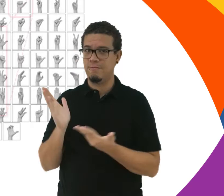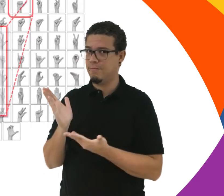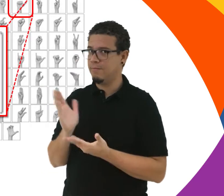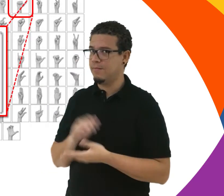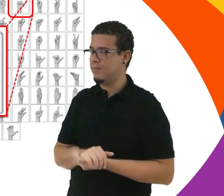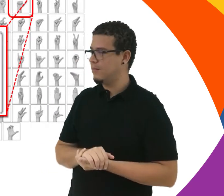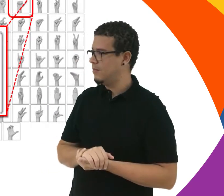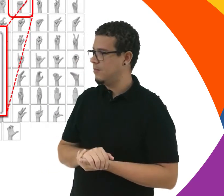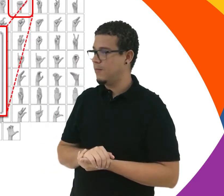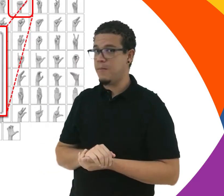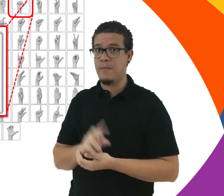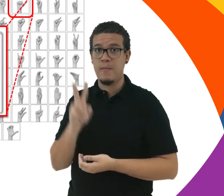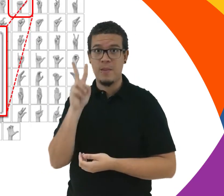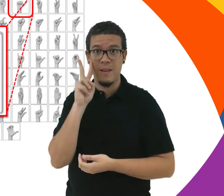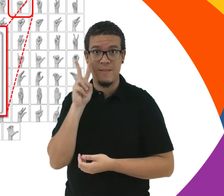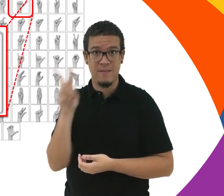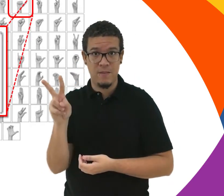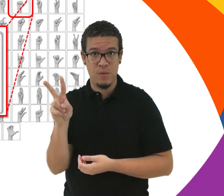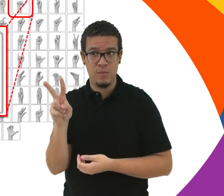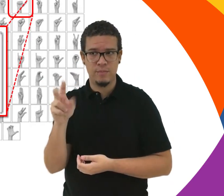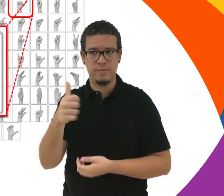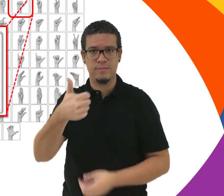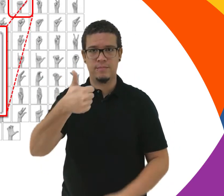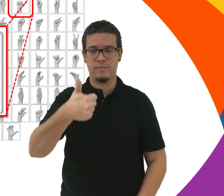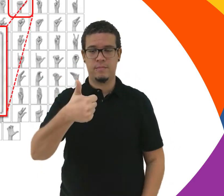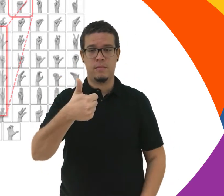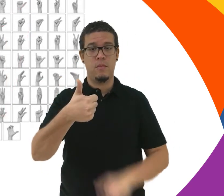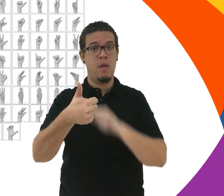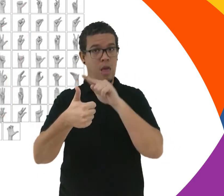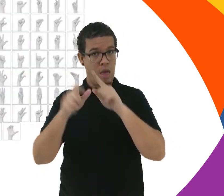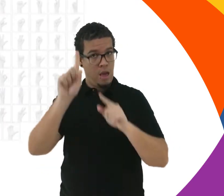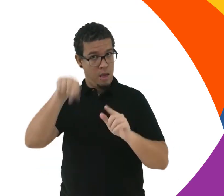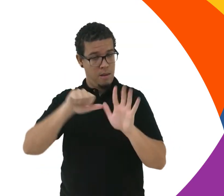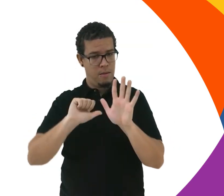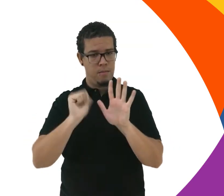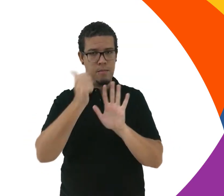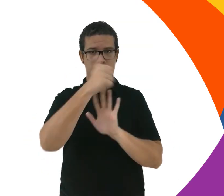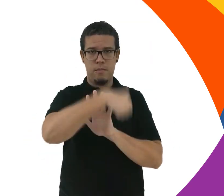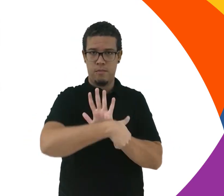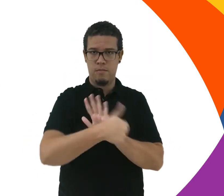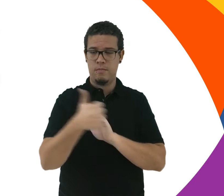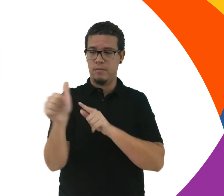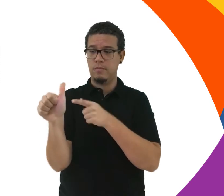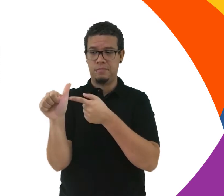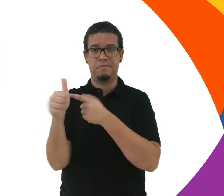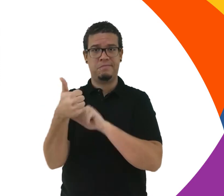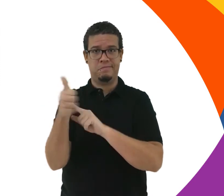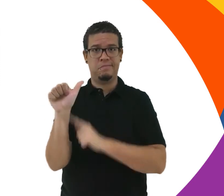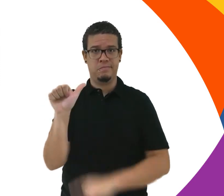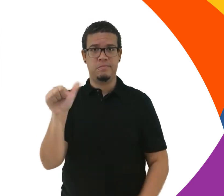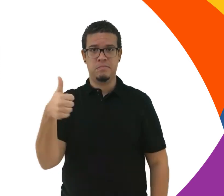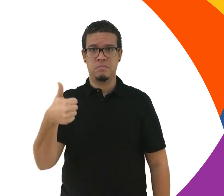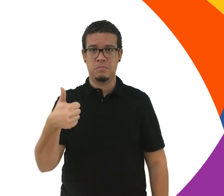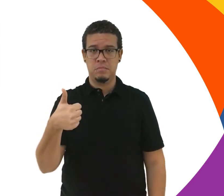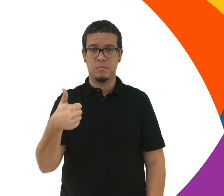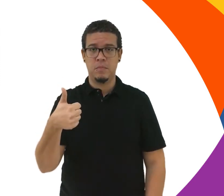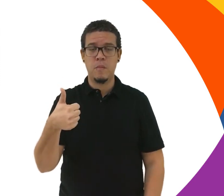escolher apenas uma, para mostrar para vocês o que nós podemos fazer com apenas uma configuração de